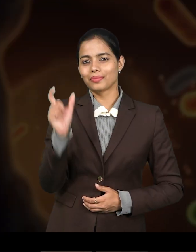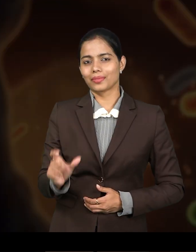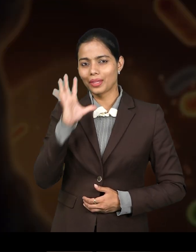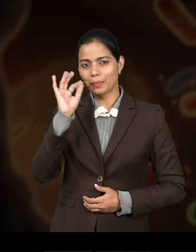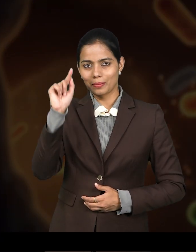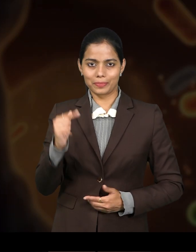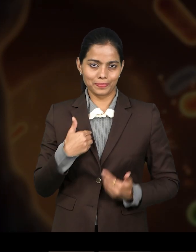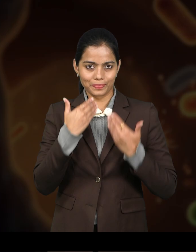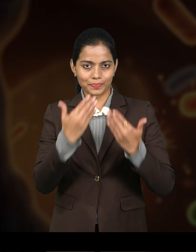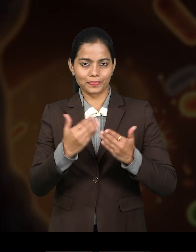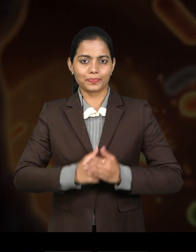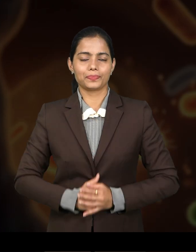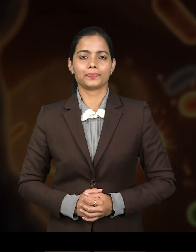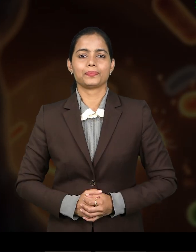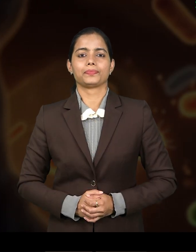सांकेतिक शब्द।